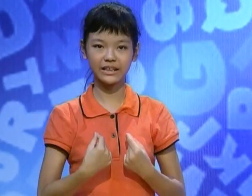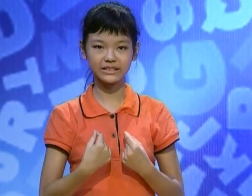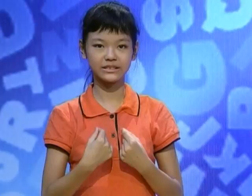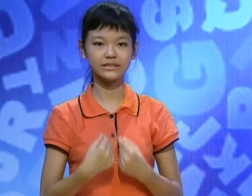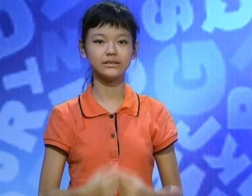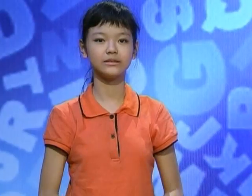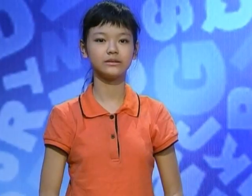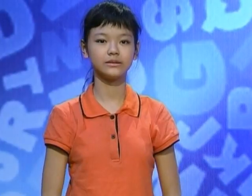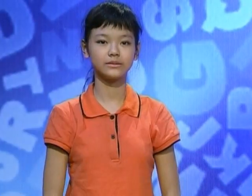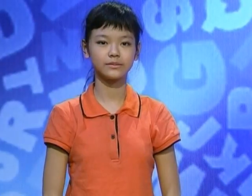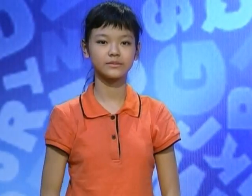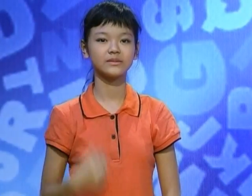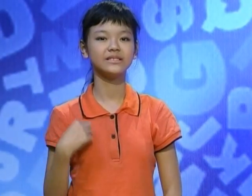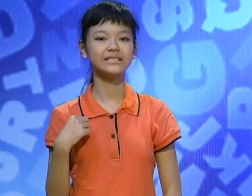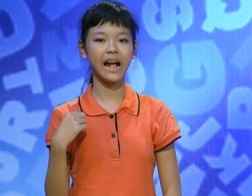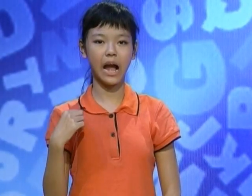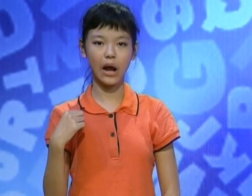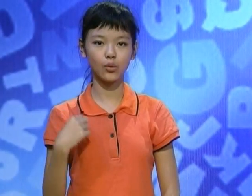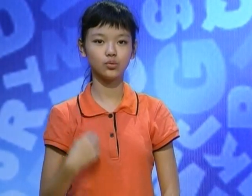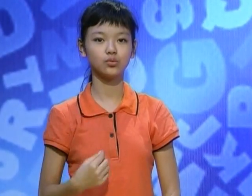Đây là ký hiệu áo sơ mi đấy các em ạ.